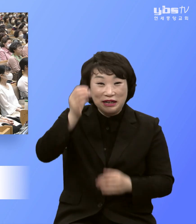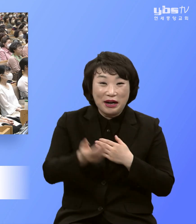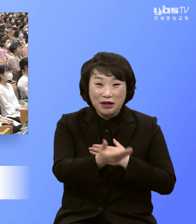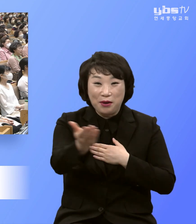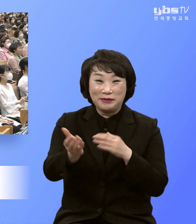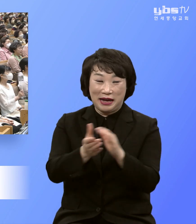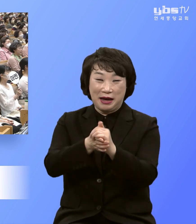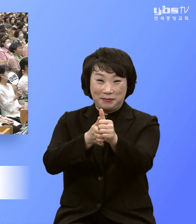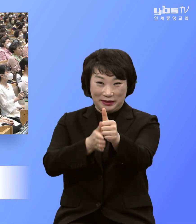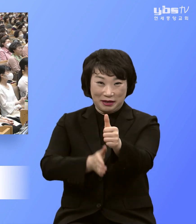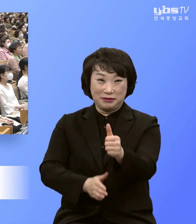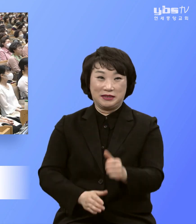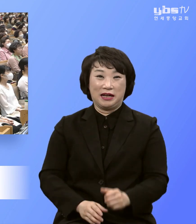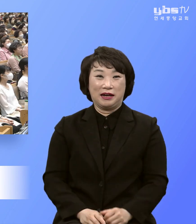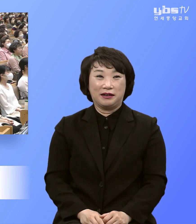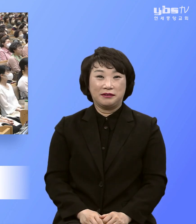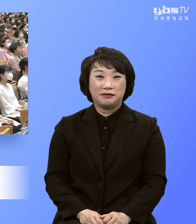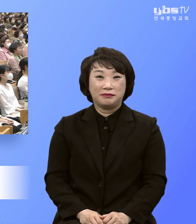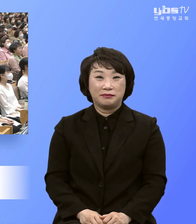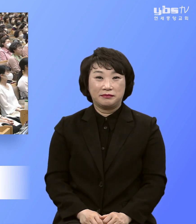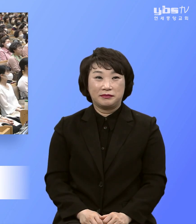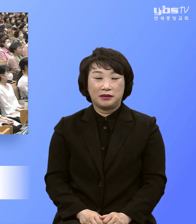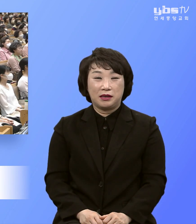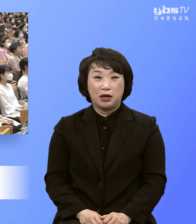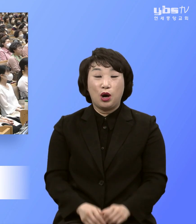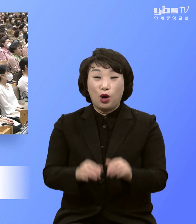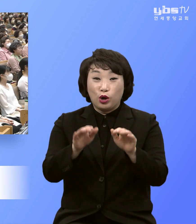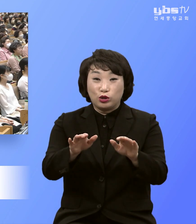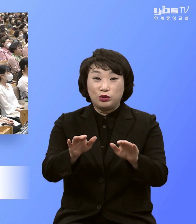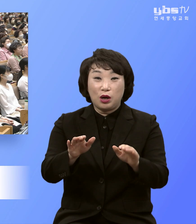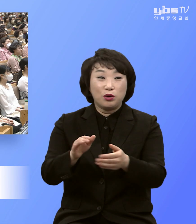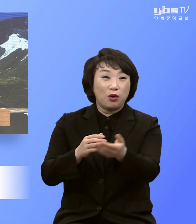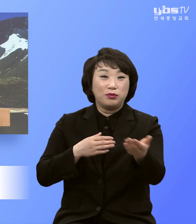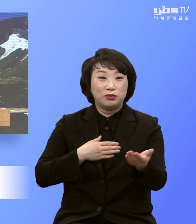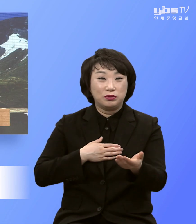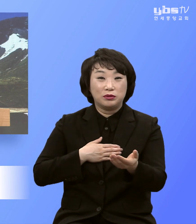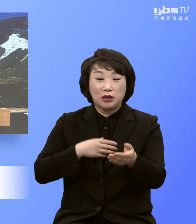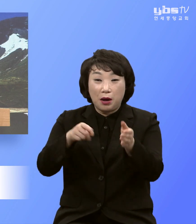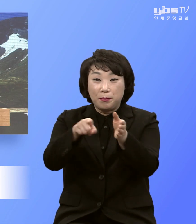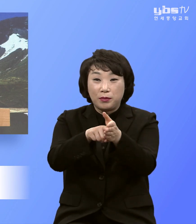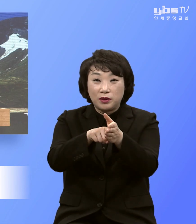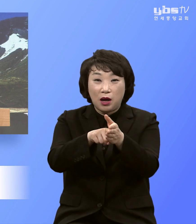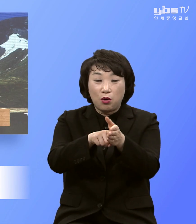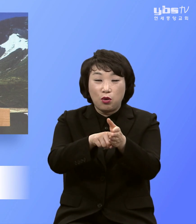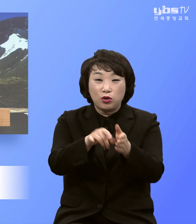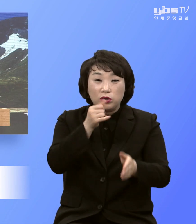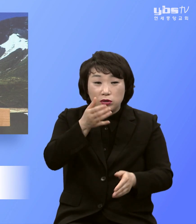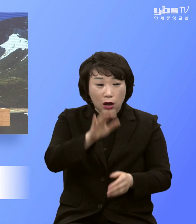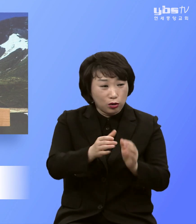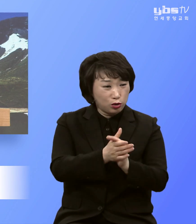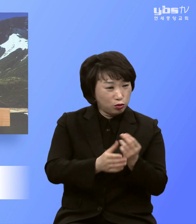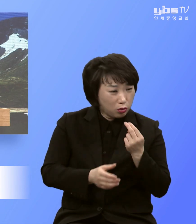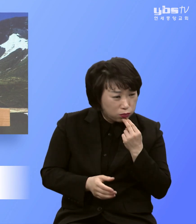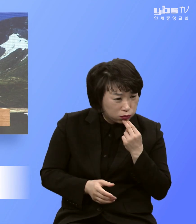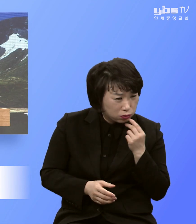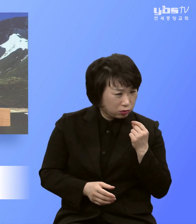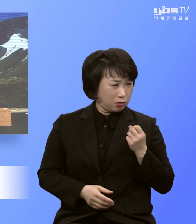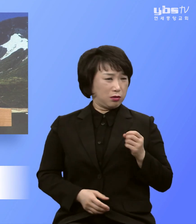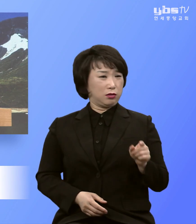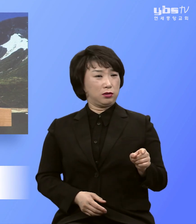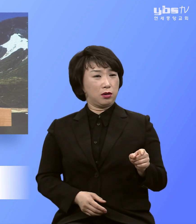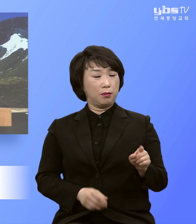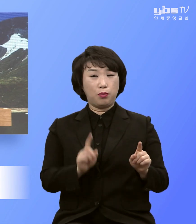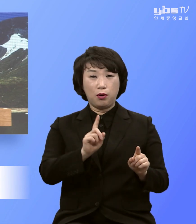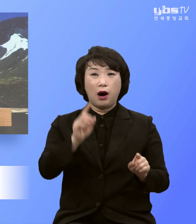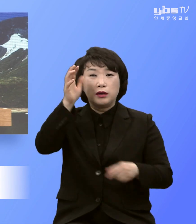인정하시면 아멘 합시다. 예. 그런데 보세요. 믿노라 하면서 기도하지 않는 사람이 그 사람이